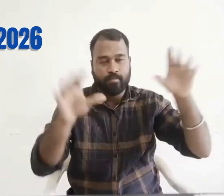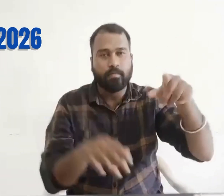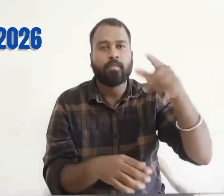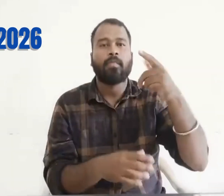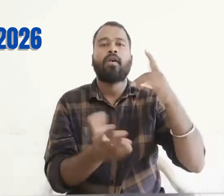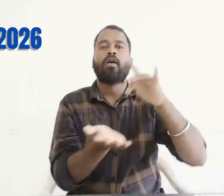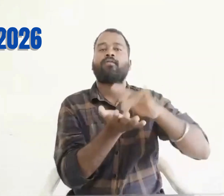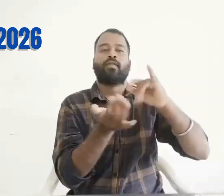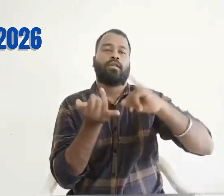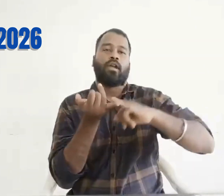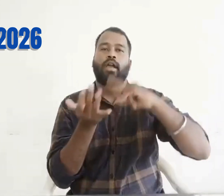నిర్వహిస్తోంది.